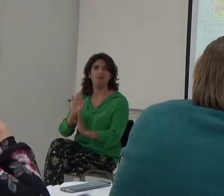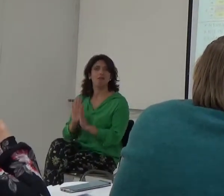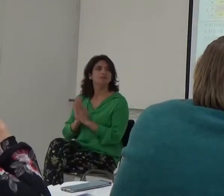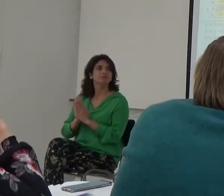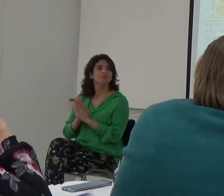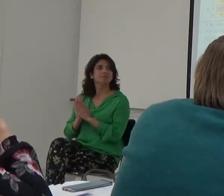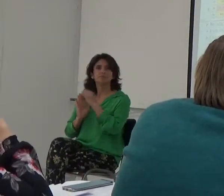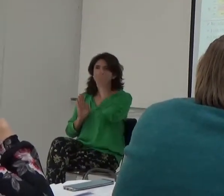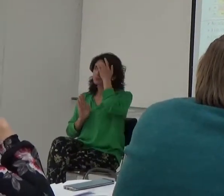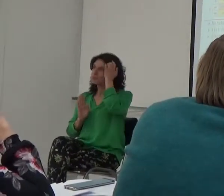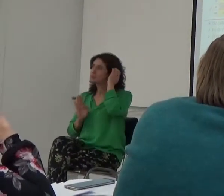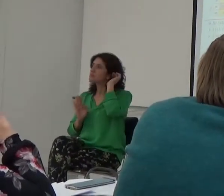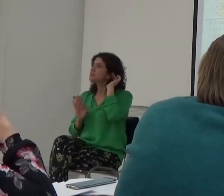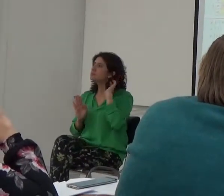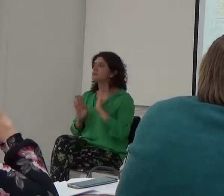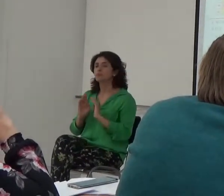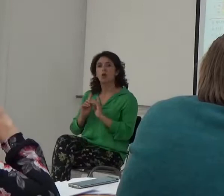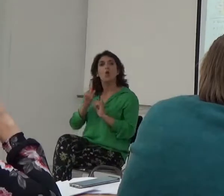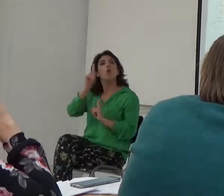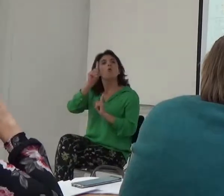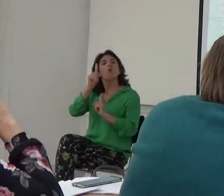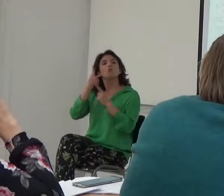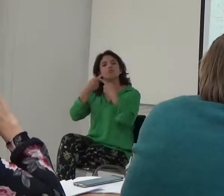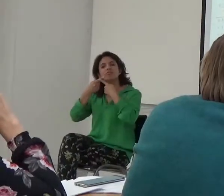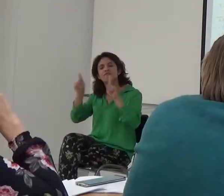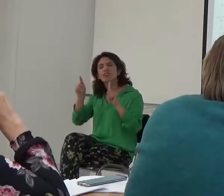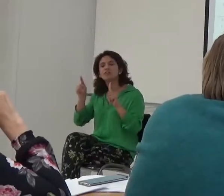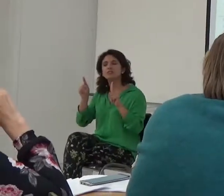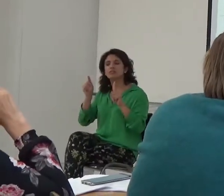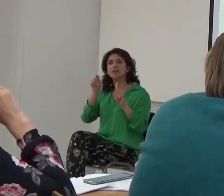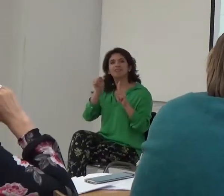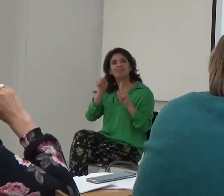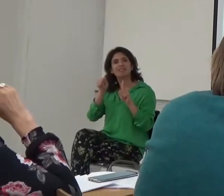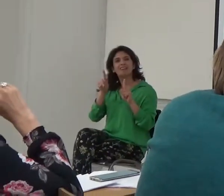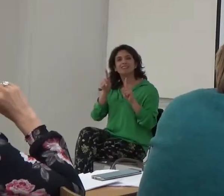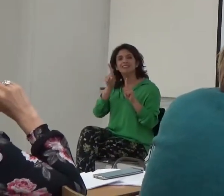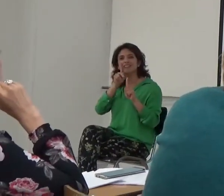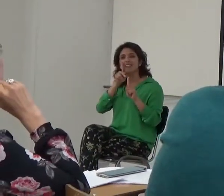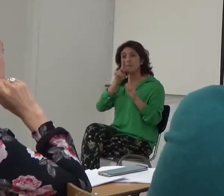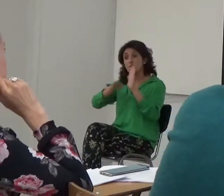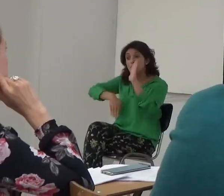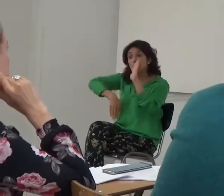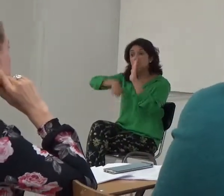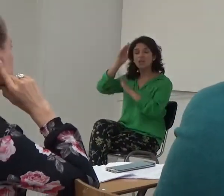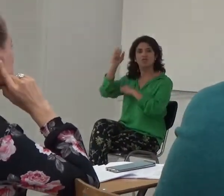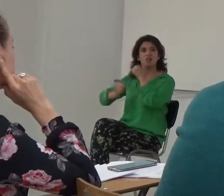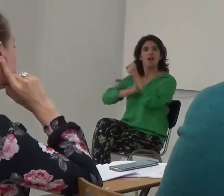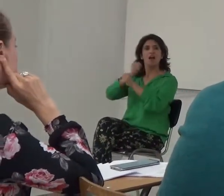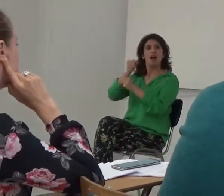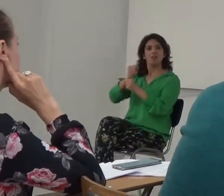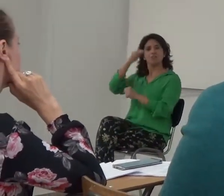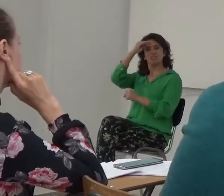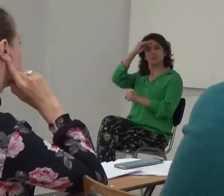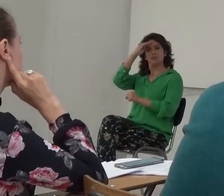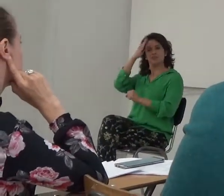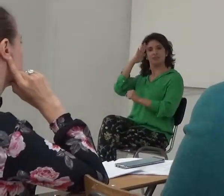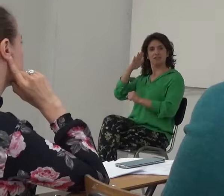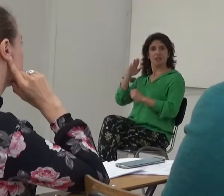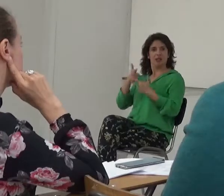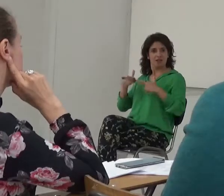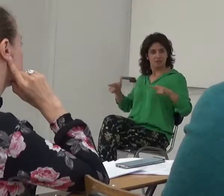Y una de las diferencias considerables a tener en cuenta es que quien tiene mayor año de experiencia lingüística tiene